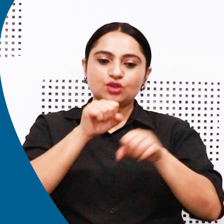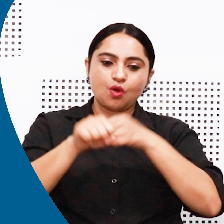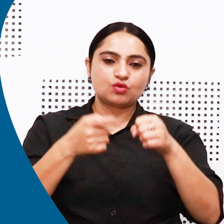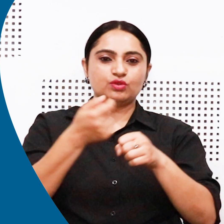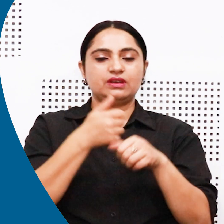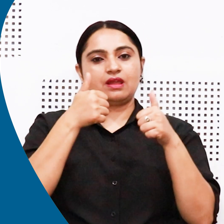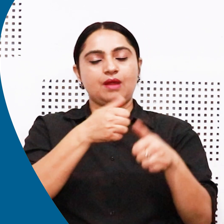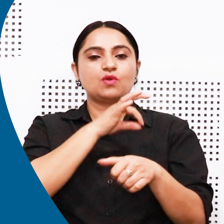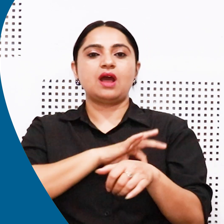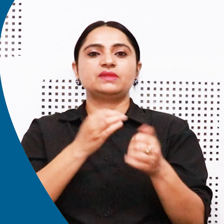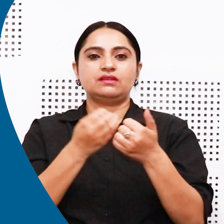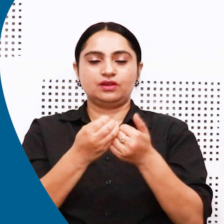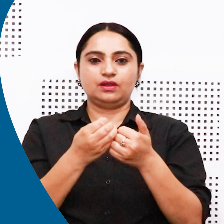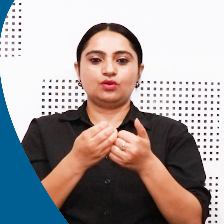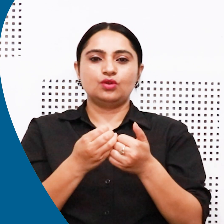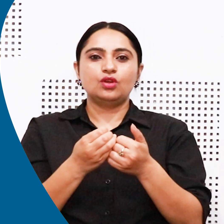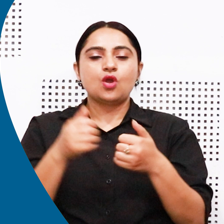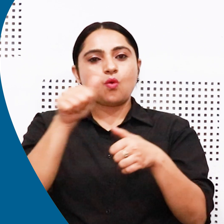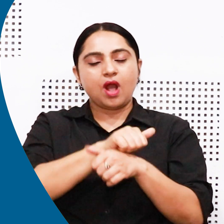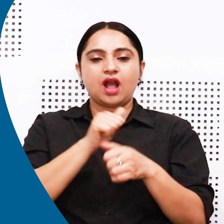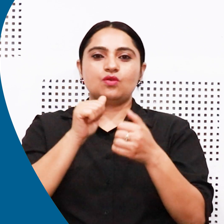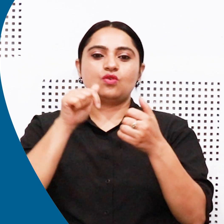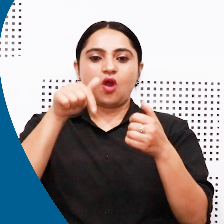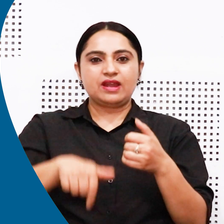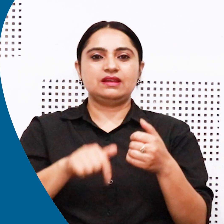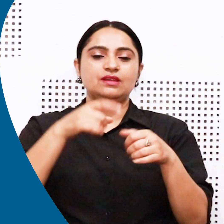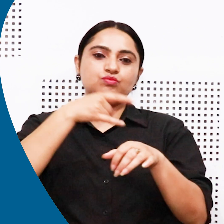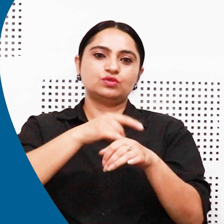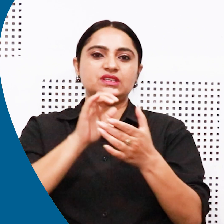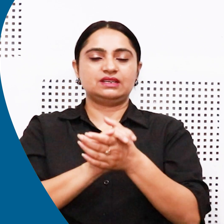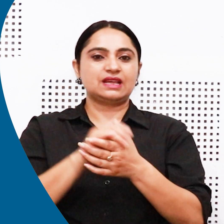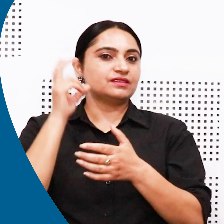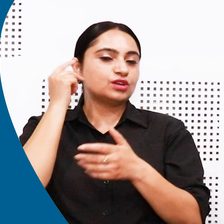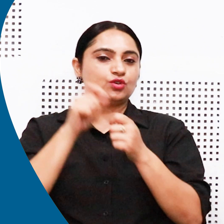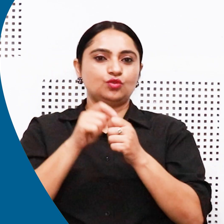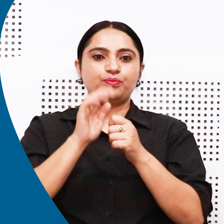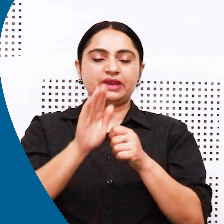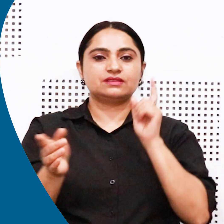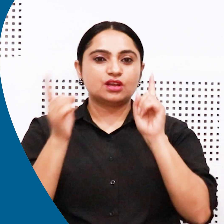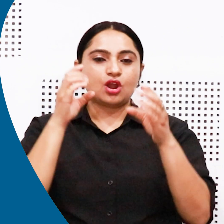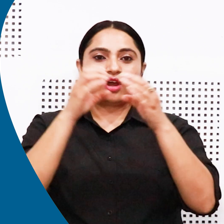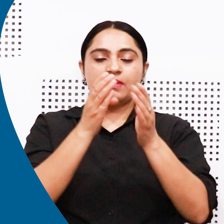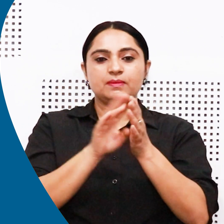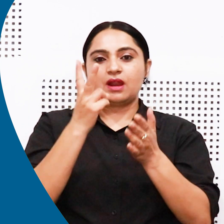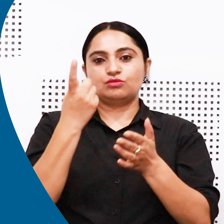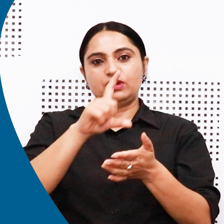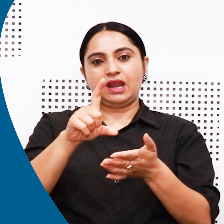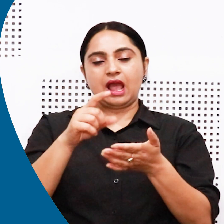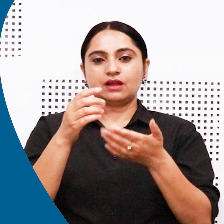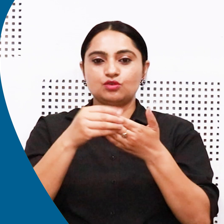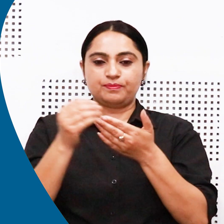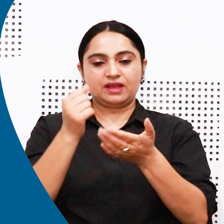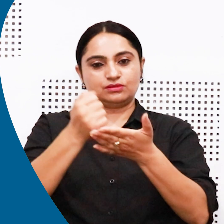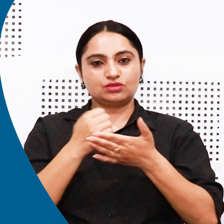लिइरहनुभएका यशोदाको फुर्सदको साथी रेडियो हुने गरेको छ। नगरपालिकाबाट चाहिँ 2 लाख रुपियाँ हालिदिनु भएको, 1 लाख